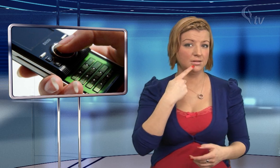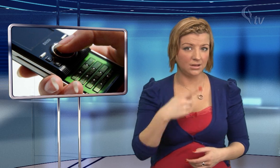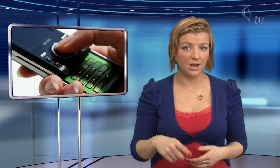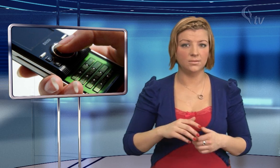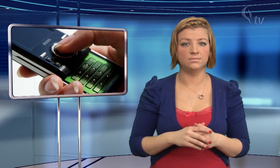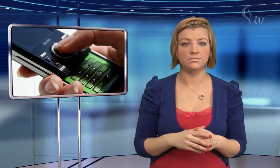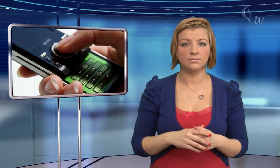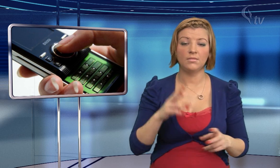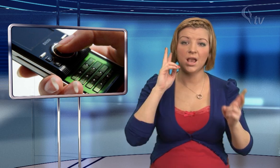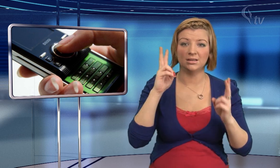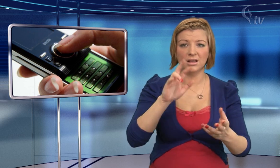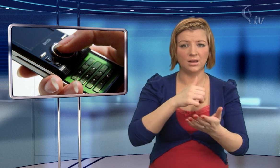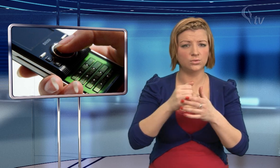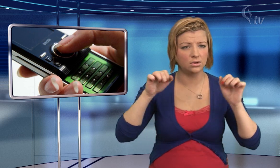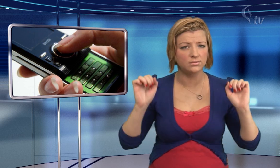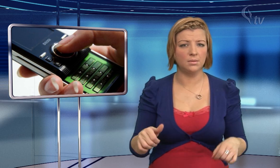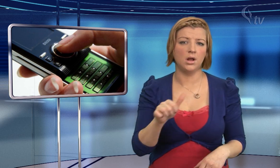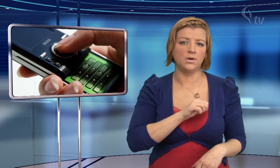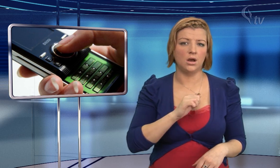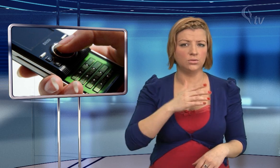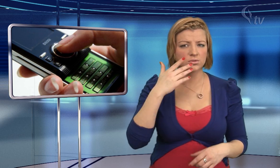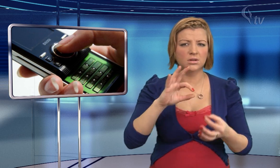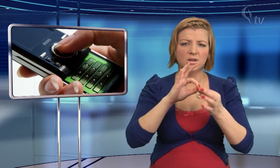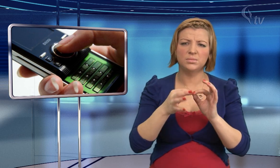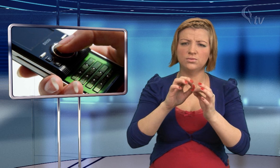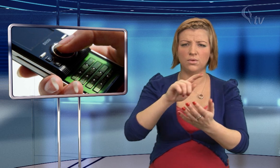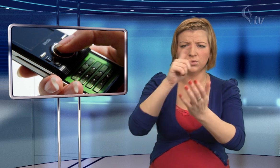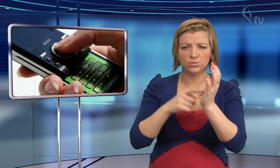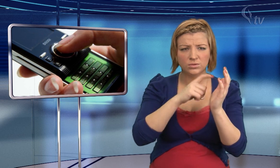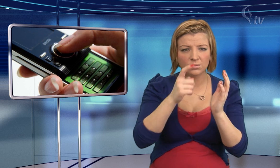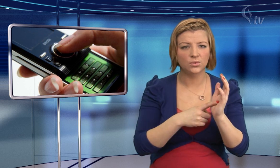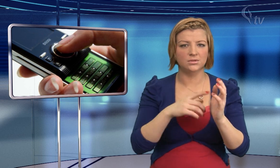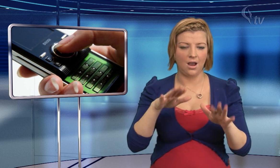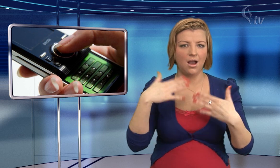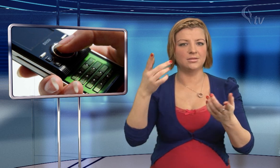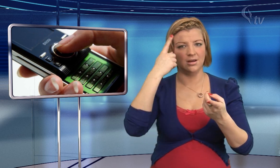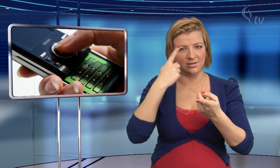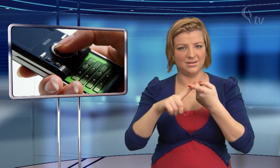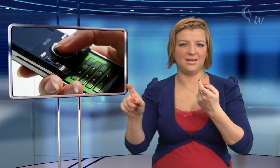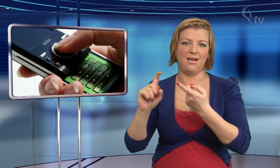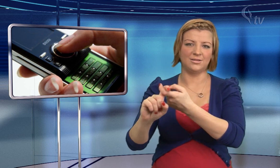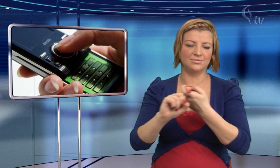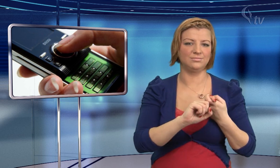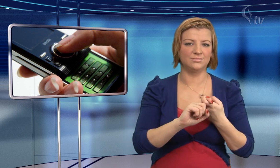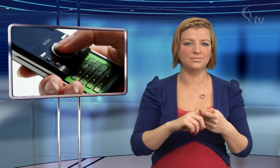või vene või inglise keeles. Häirekeskusel on võimalik vajadusel küsida täpsustavaid küsimusi või